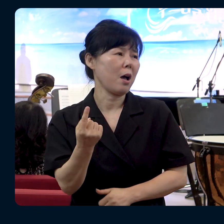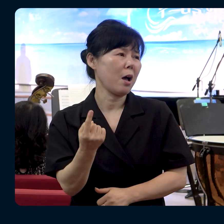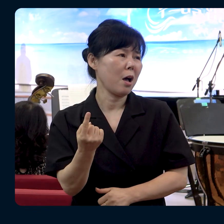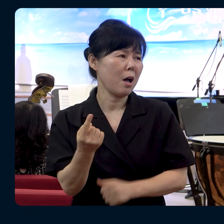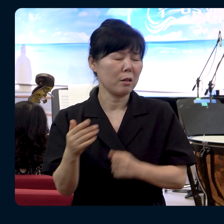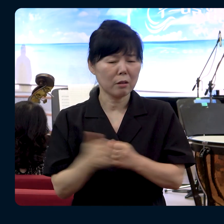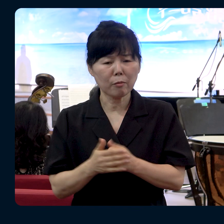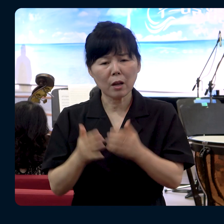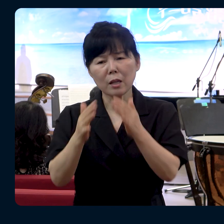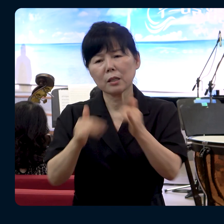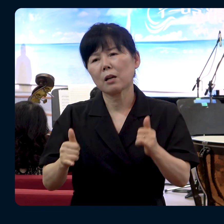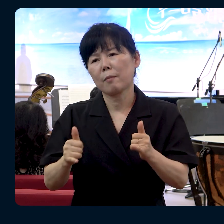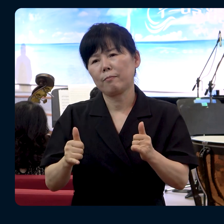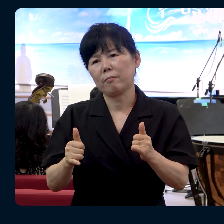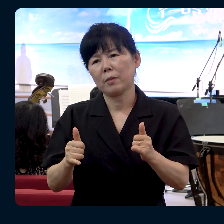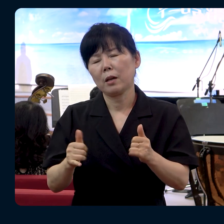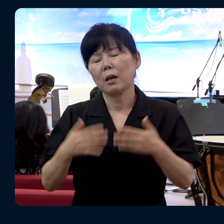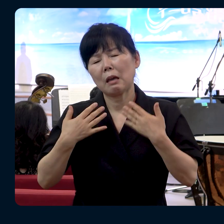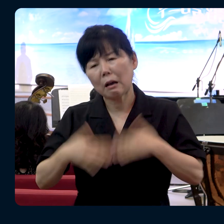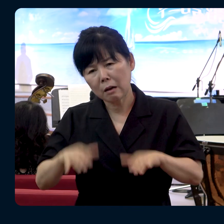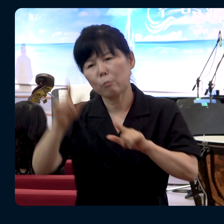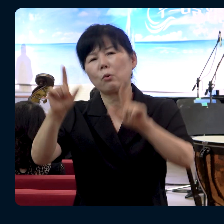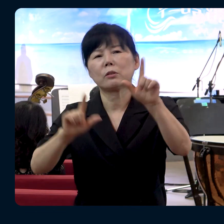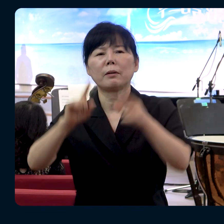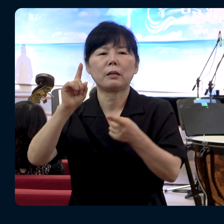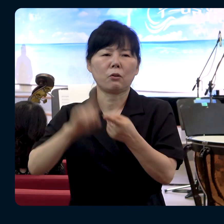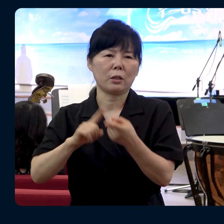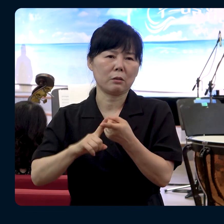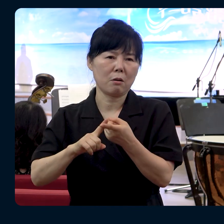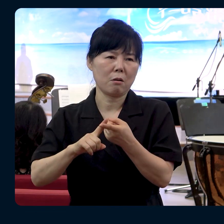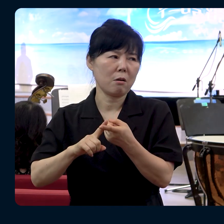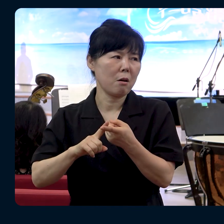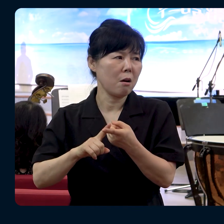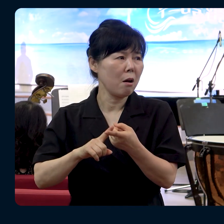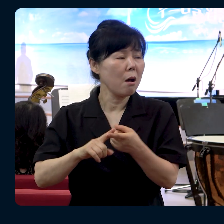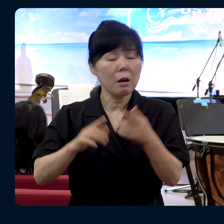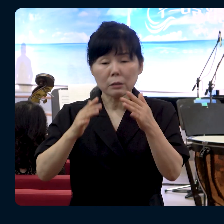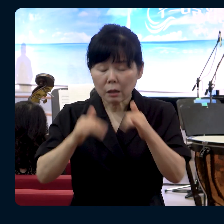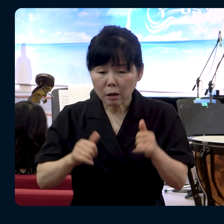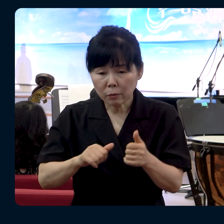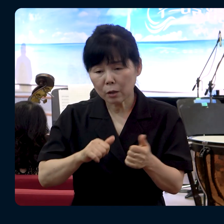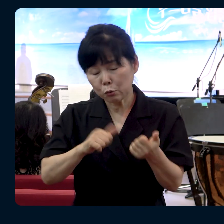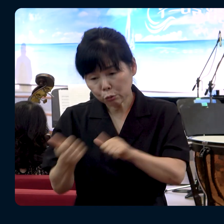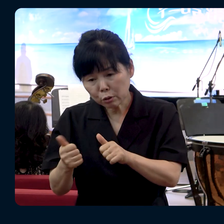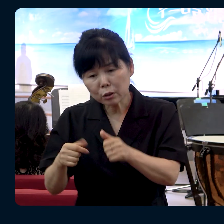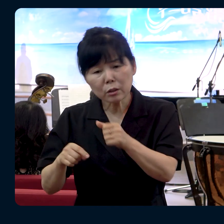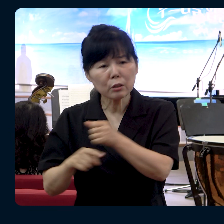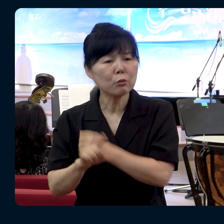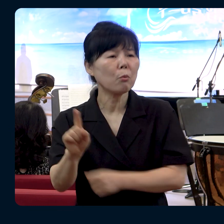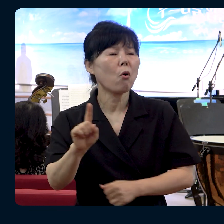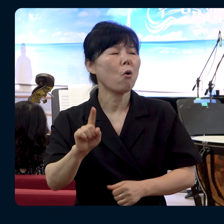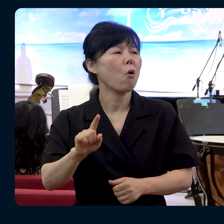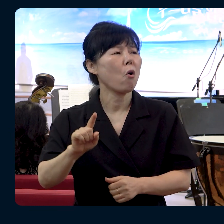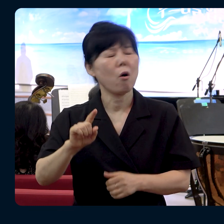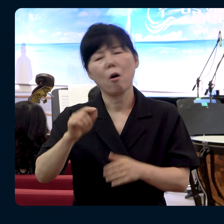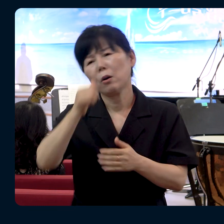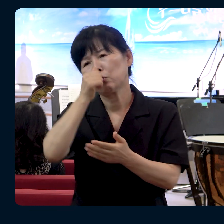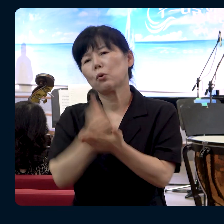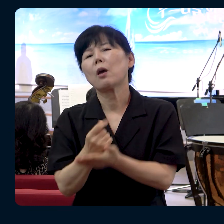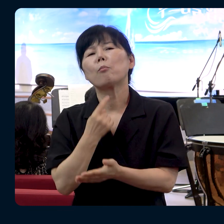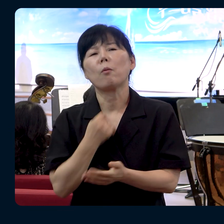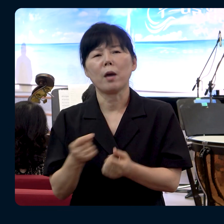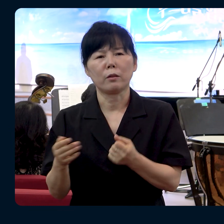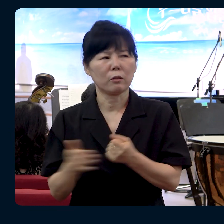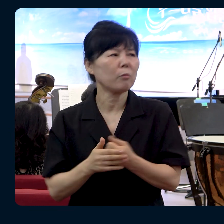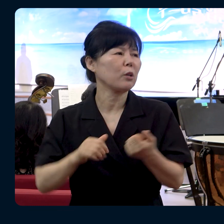그런 인간의 연약함, 그 원인인 죄 앞에서 예수님은 분노하고 계신다. 그래서 심령의